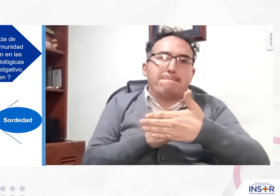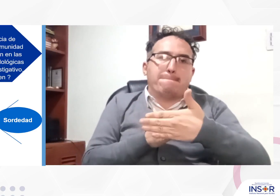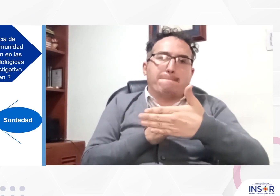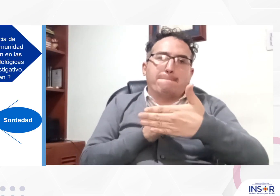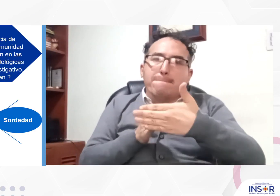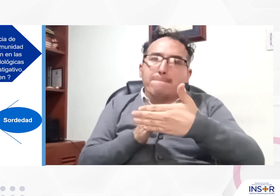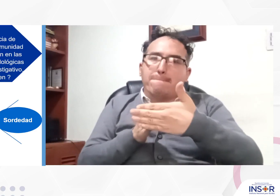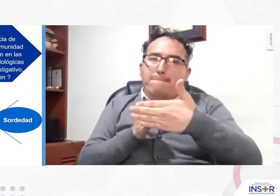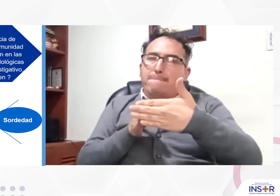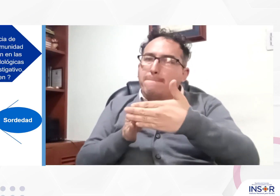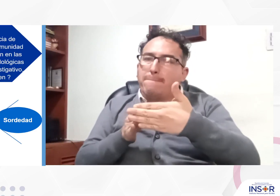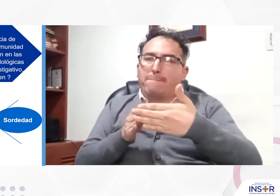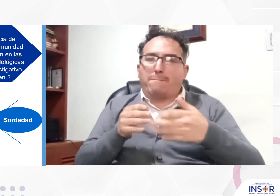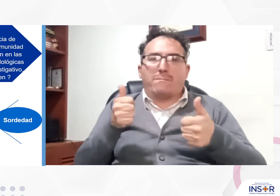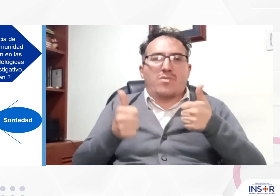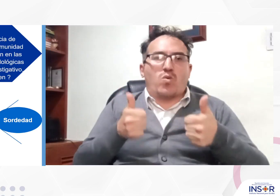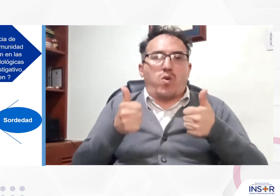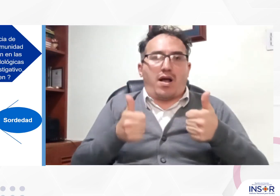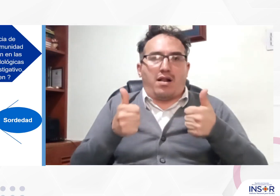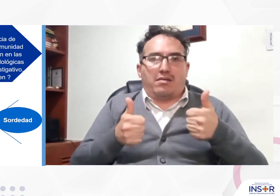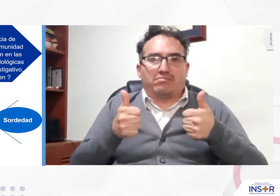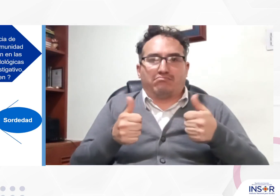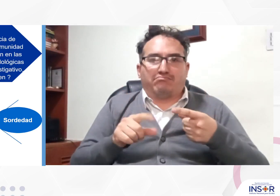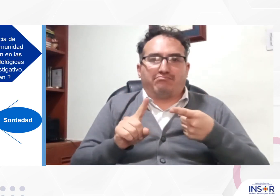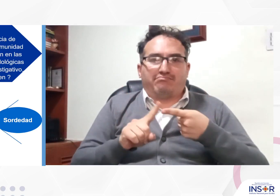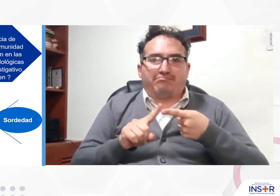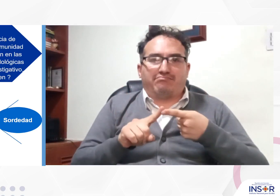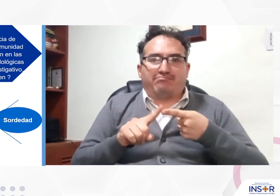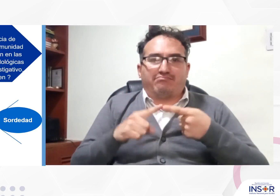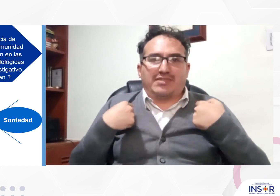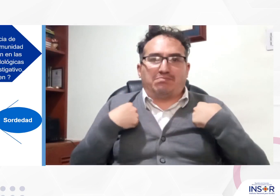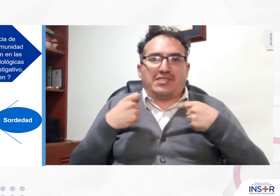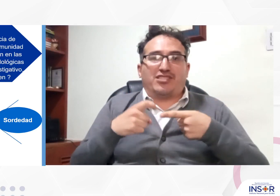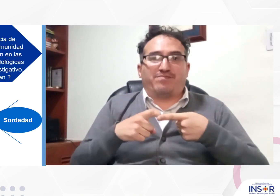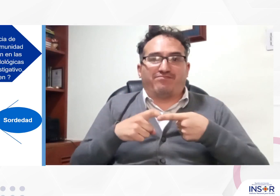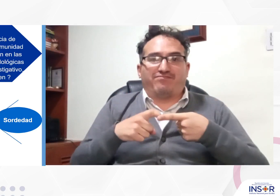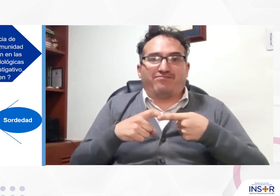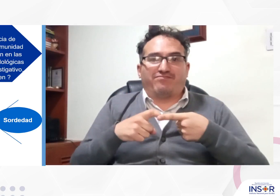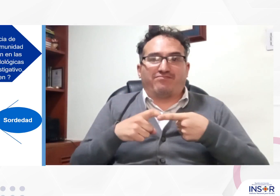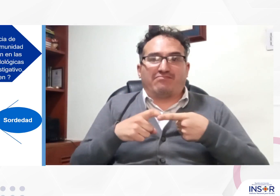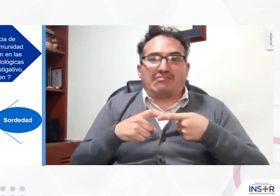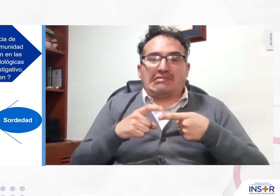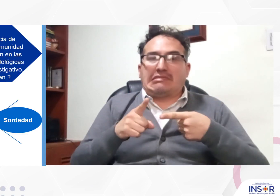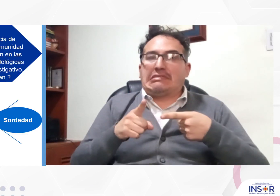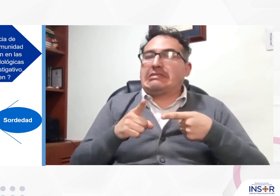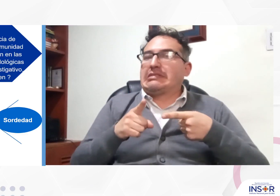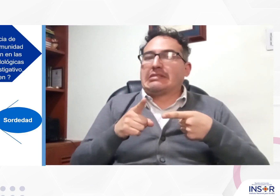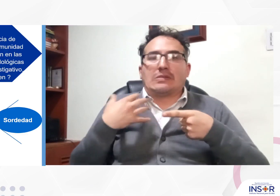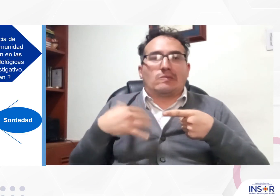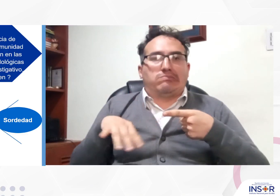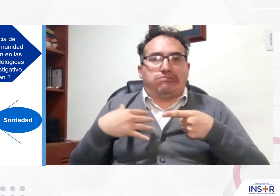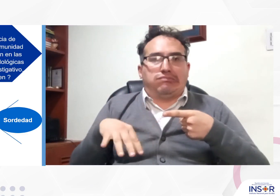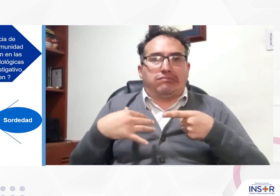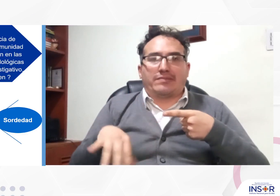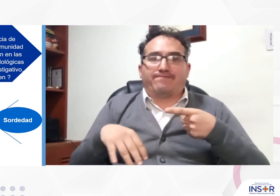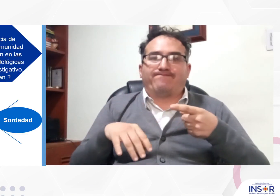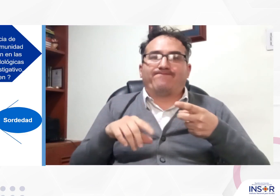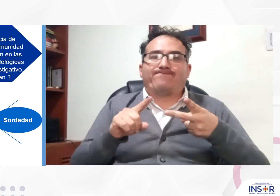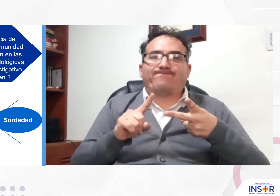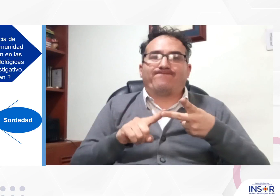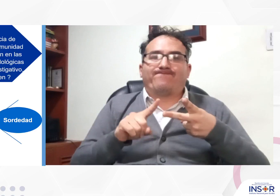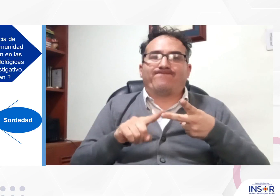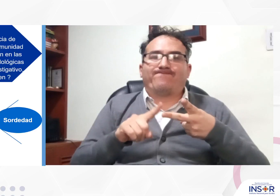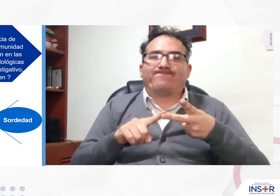fue un proceso fácil. Evidentemente uno se topa con varias barreras y en este caso una de estas es el uso del